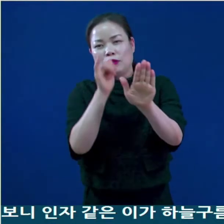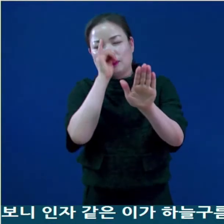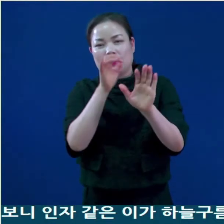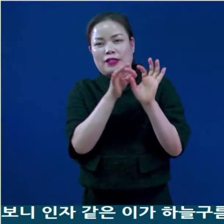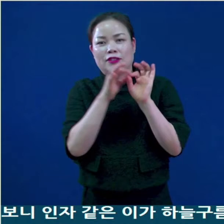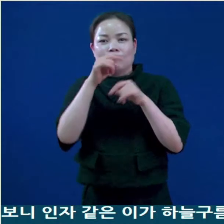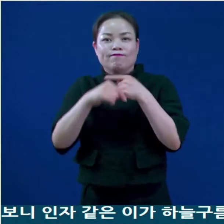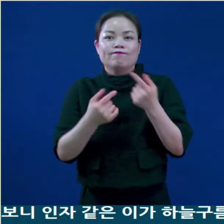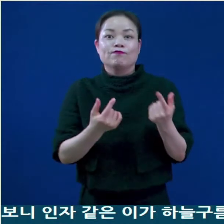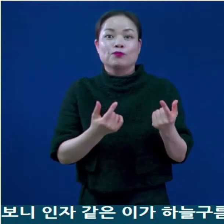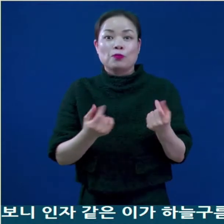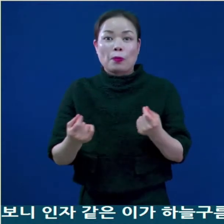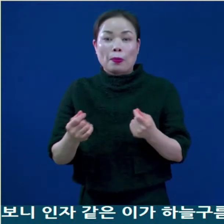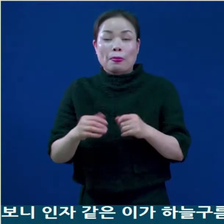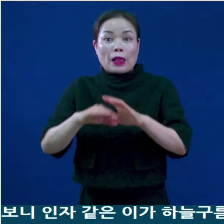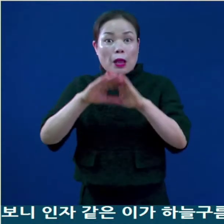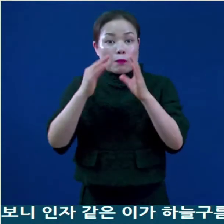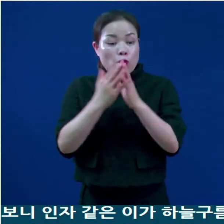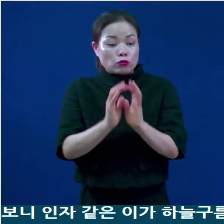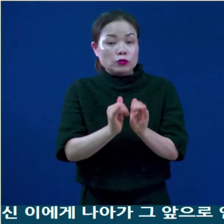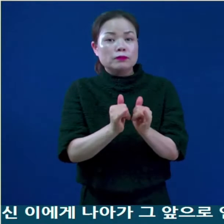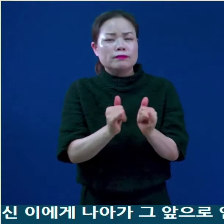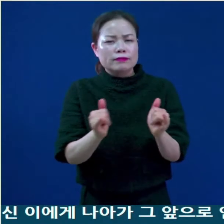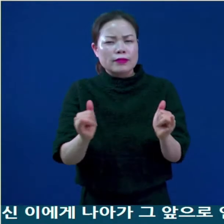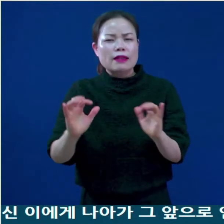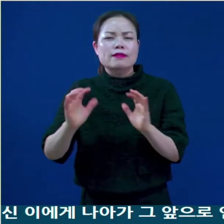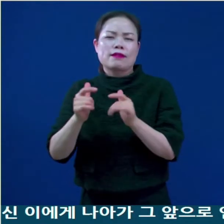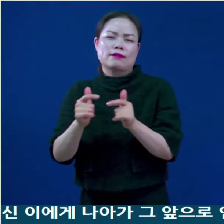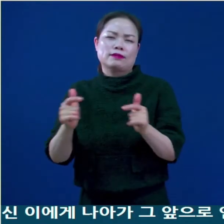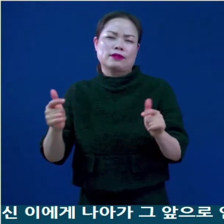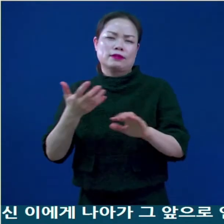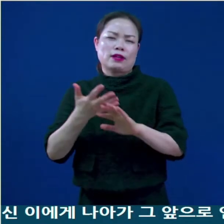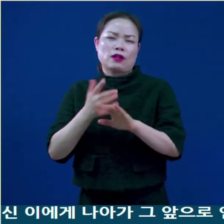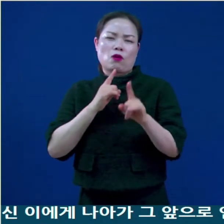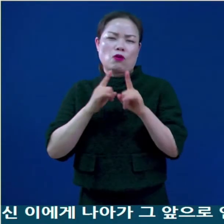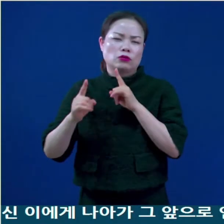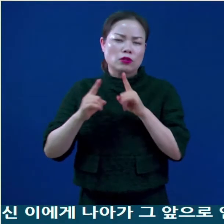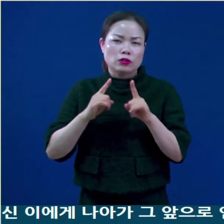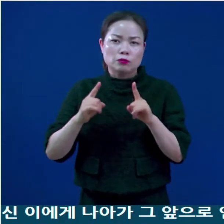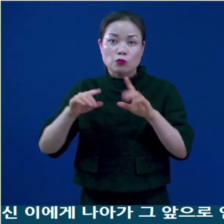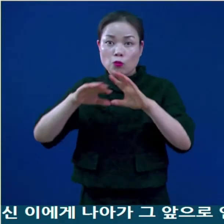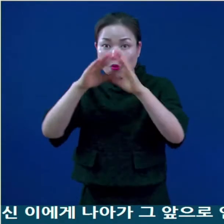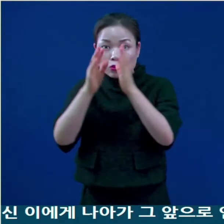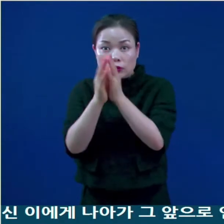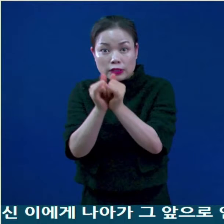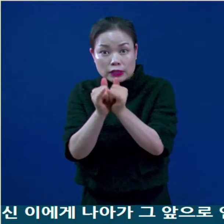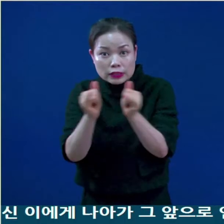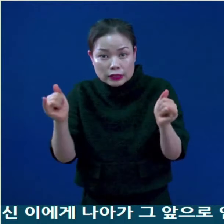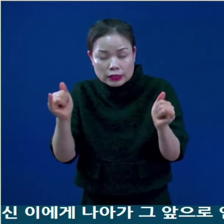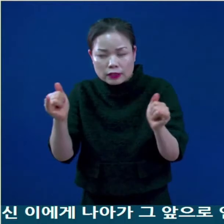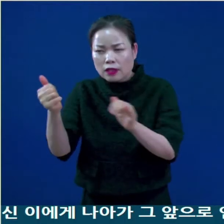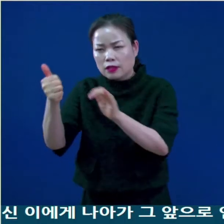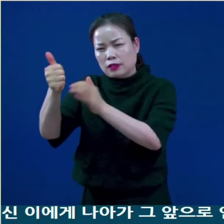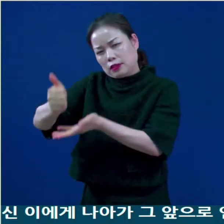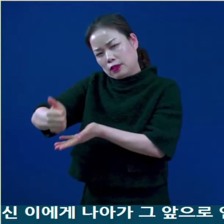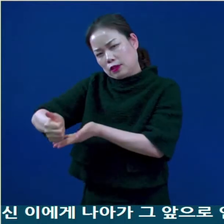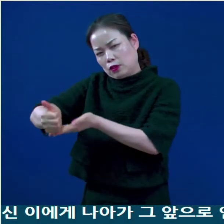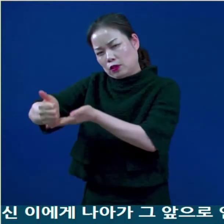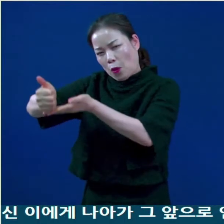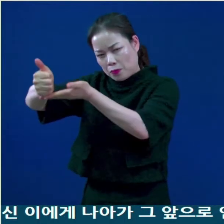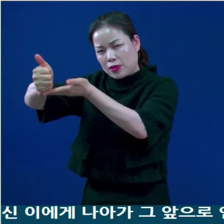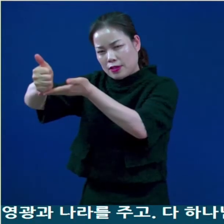계속 읽습니다. 모든 백성과 나라들과 다른 언어를 말하는 모든 자들이 그를